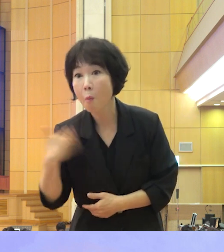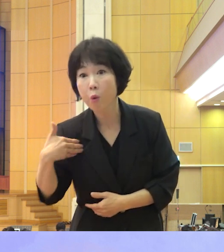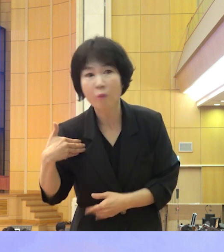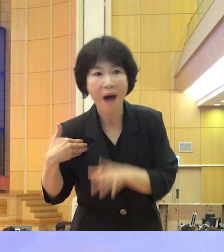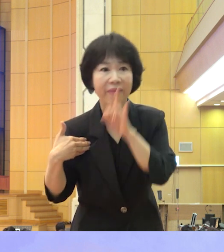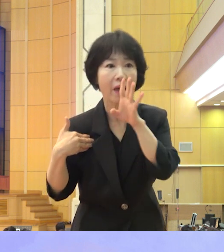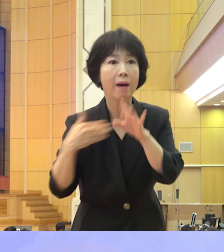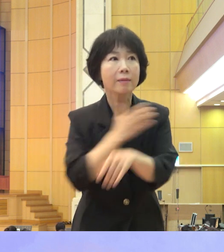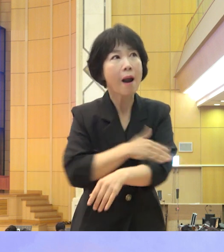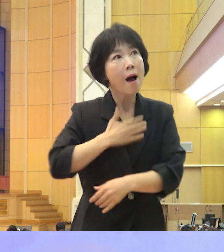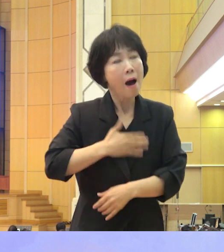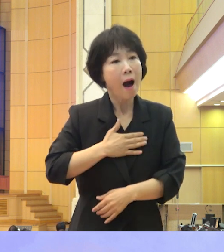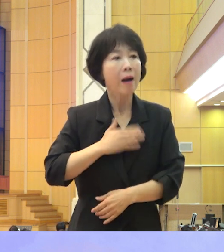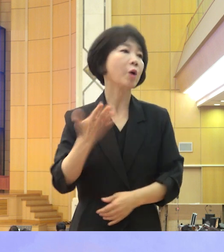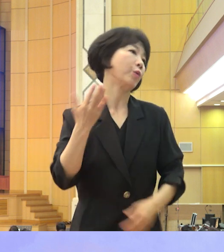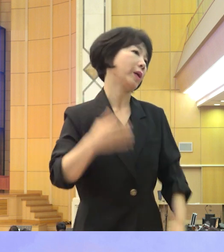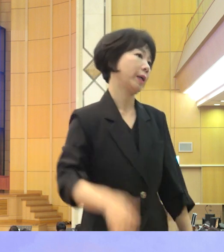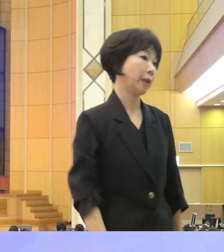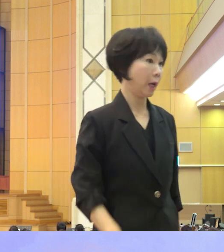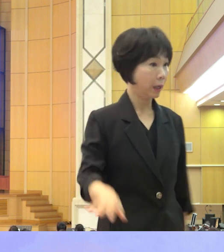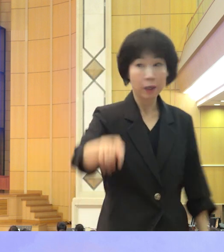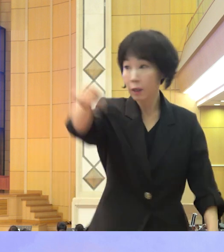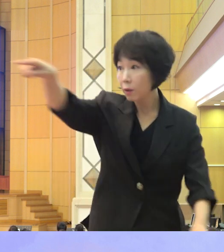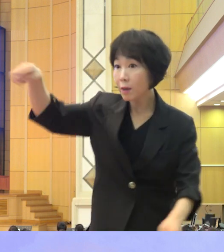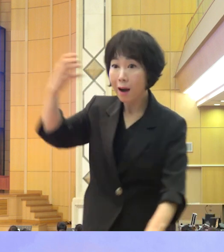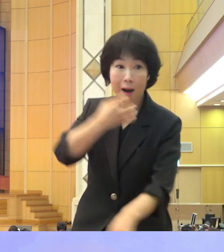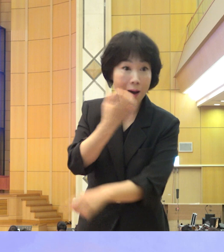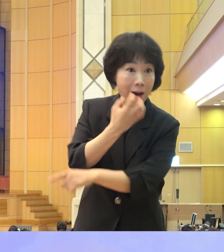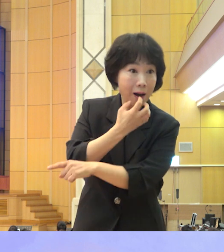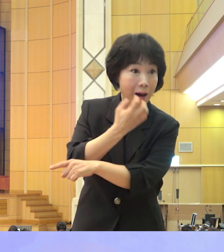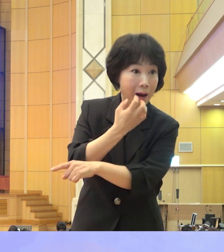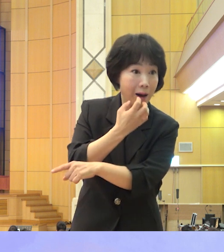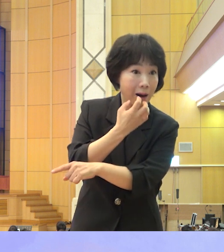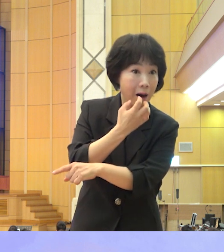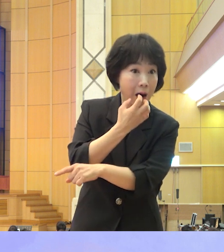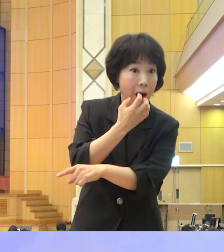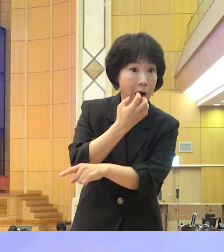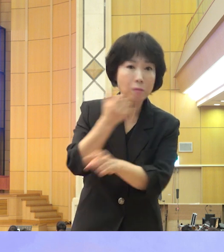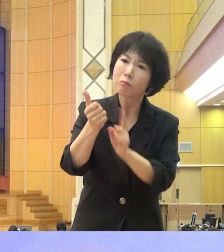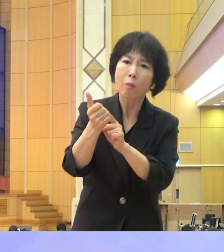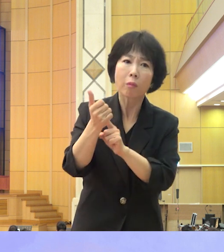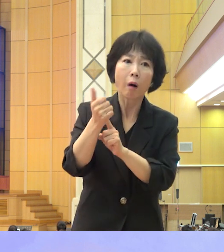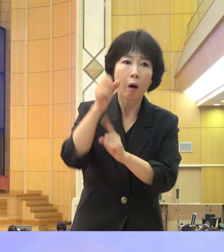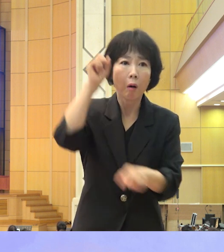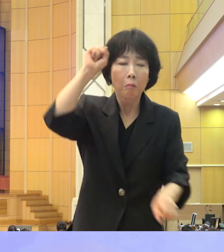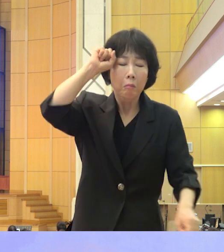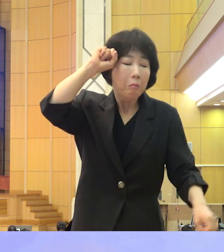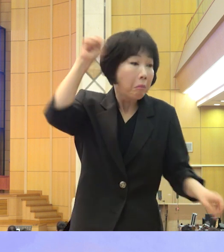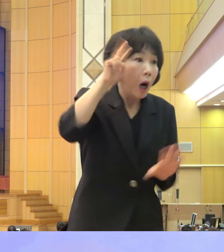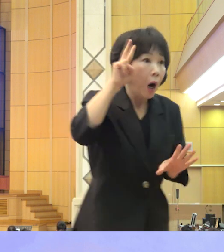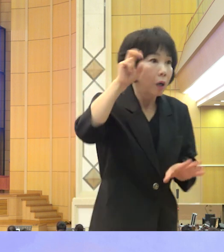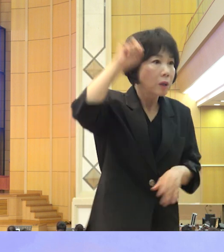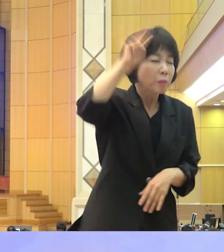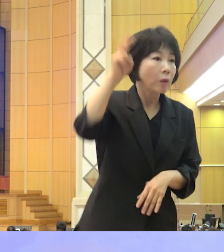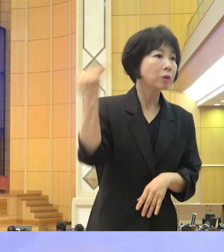우리 교인 중에 한 분이 갑자기